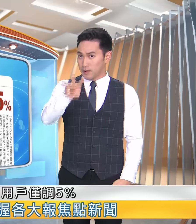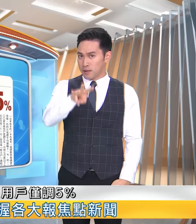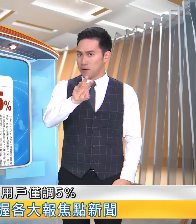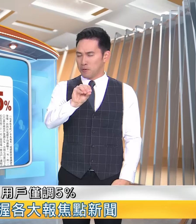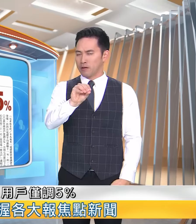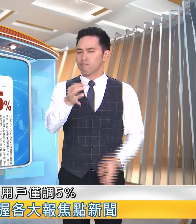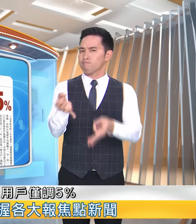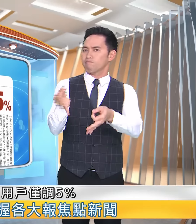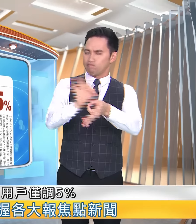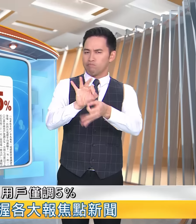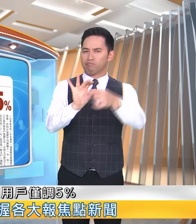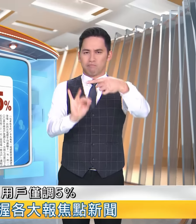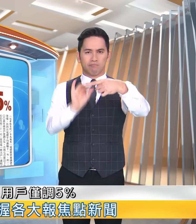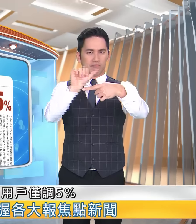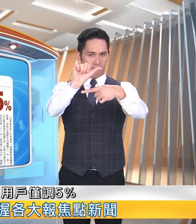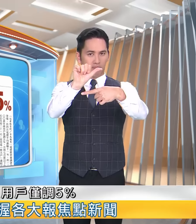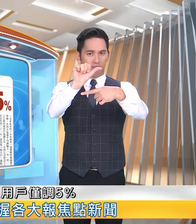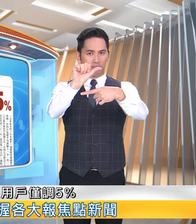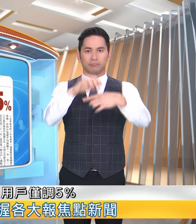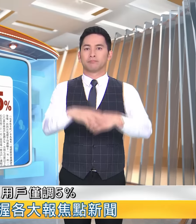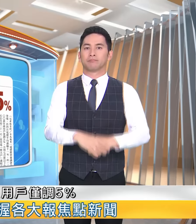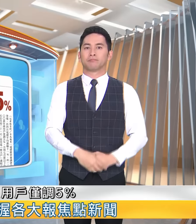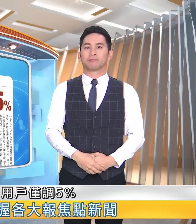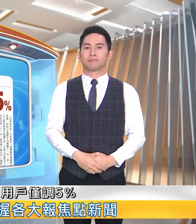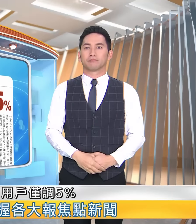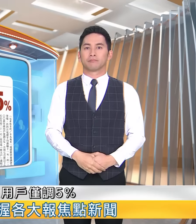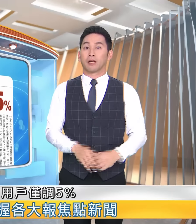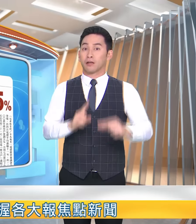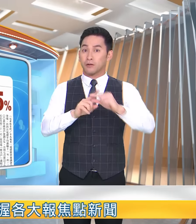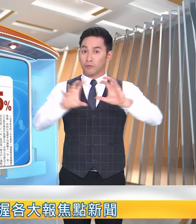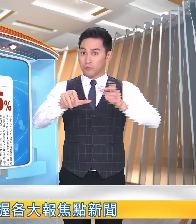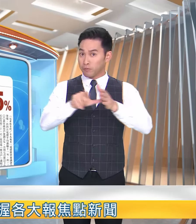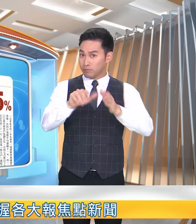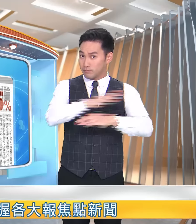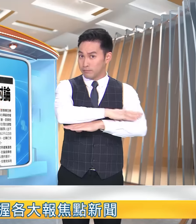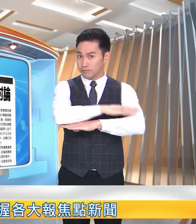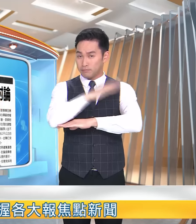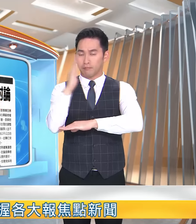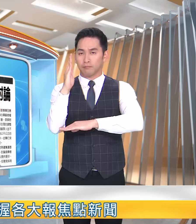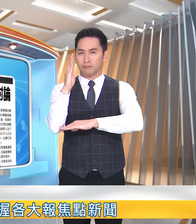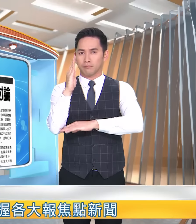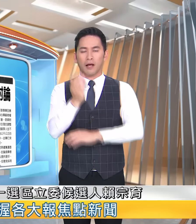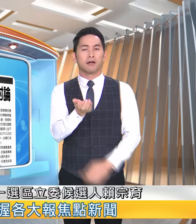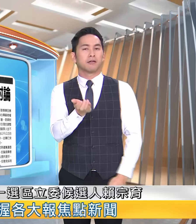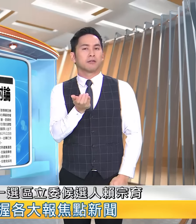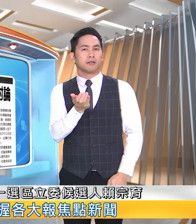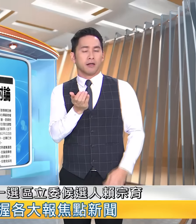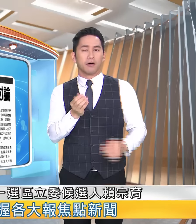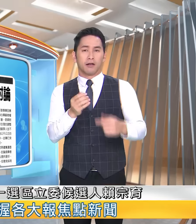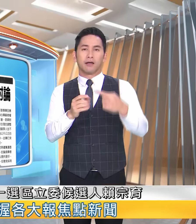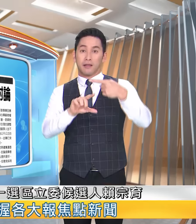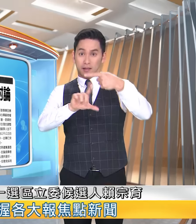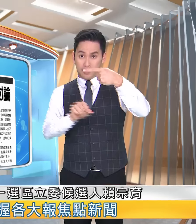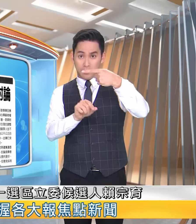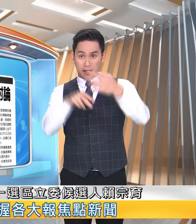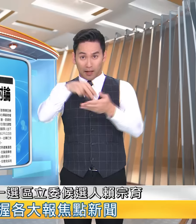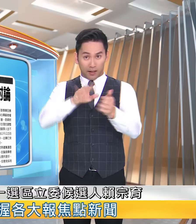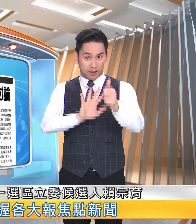户仅调5%。中国时报是， 今年台北市第一选区